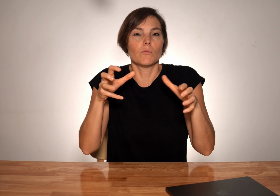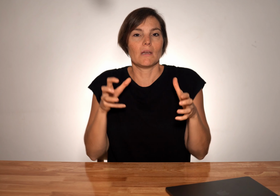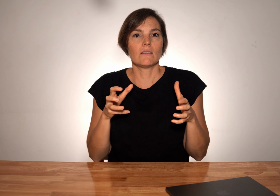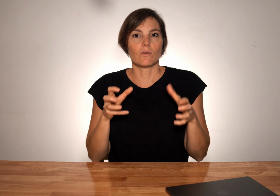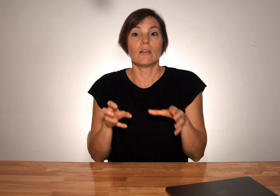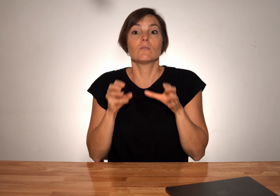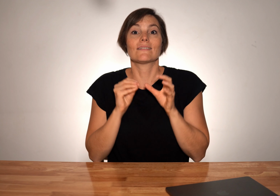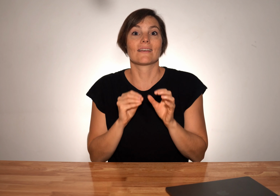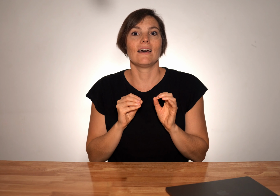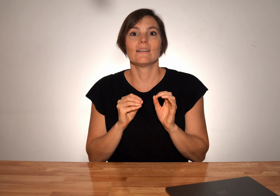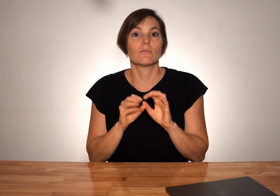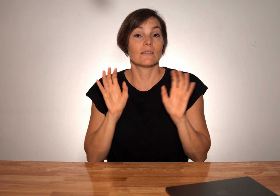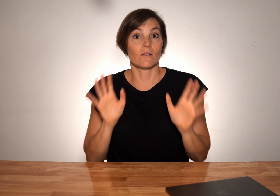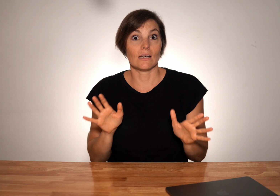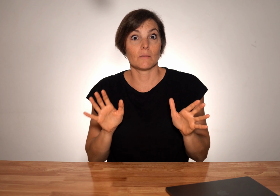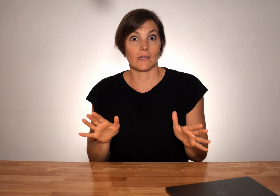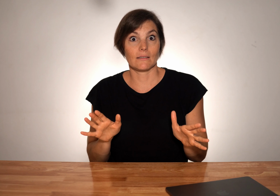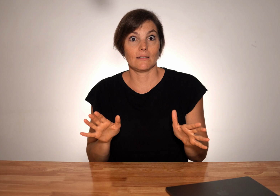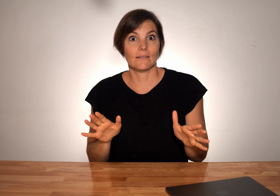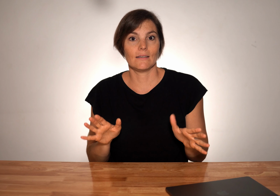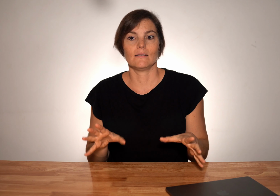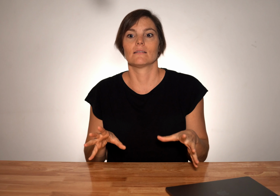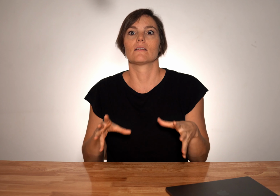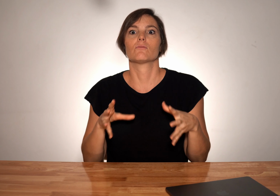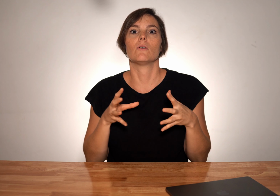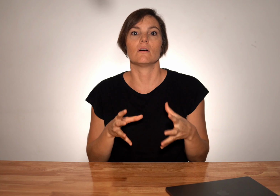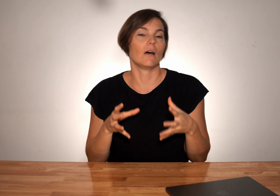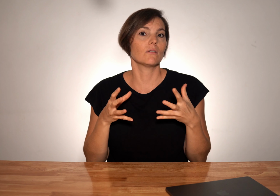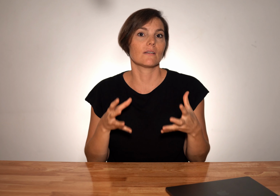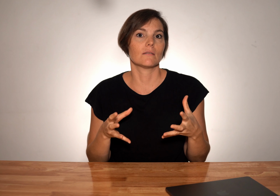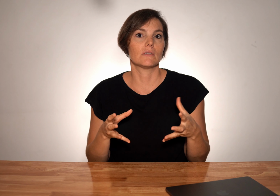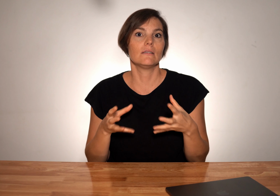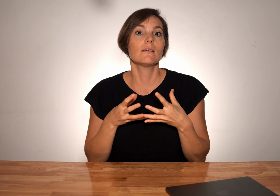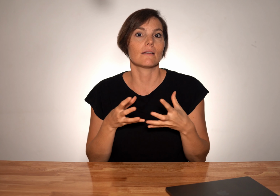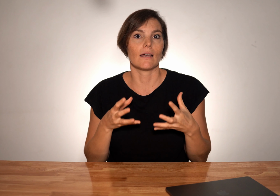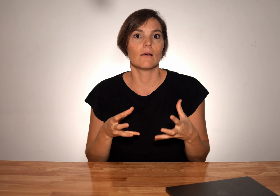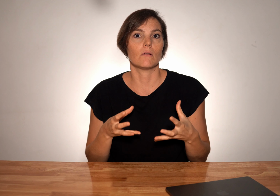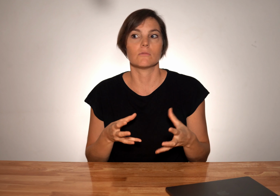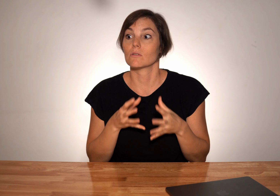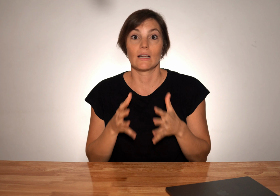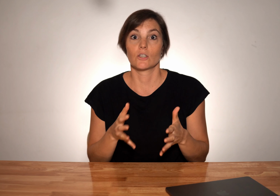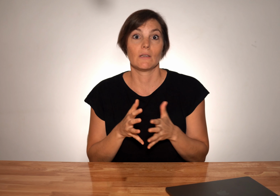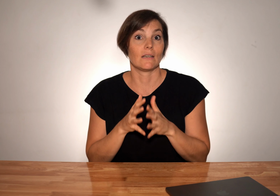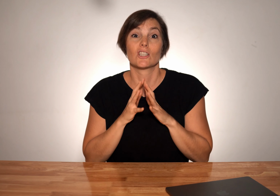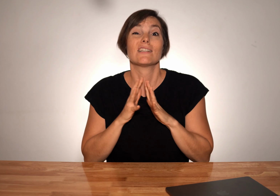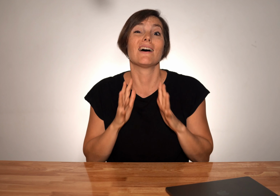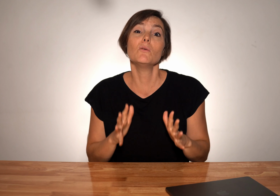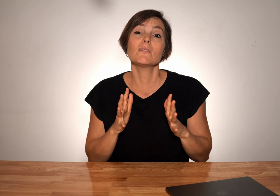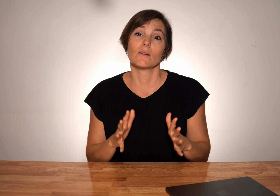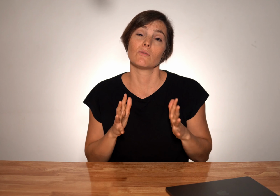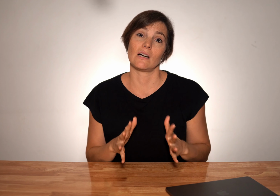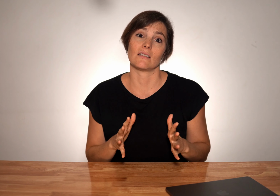in Momenten so an und jetzt gerade, ich will das auch gar nicht bagatellisieren, ist das für Haushalte mit niedrigen Einkommen total schwer. Das steht außer Frage.